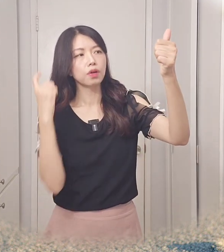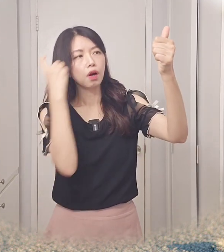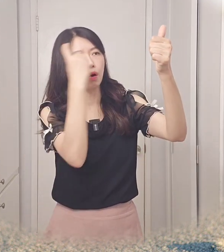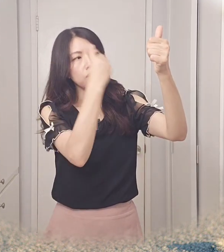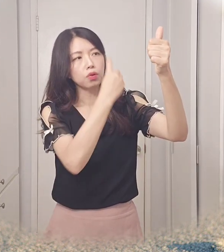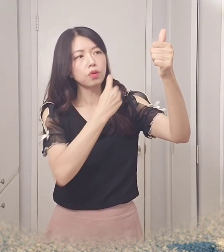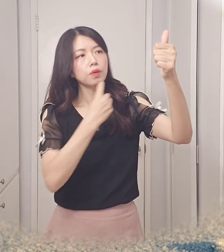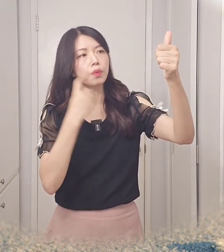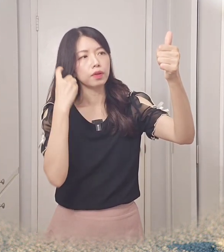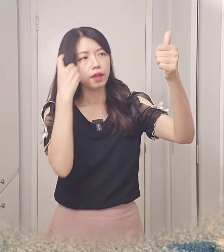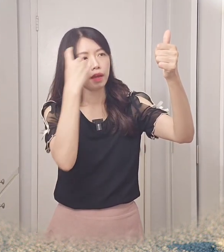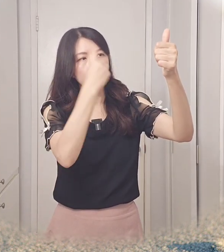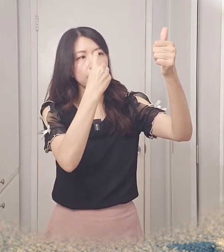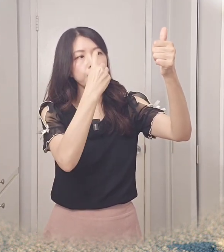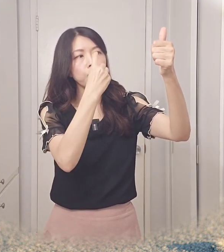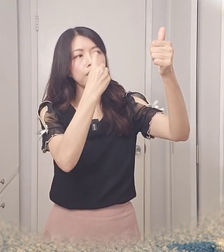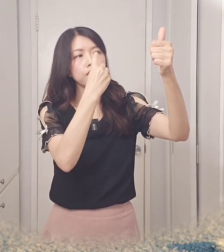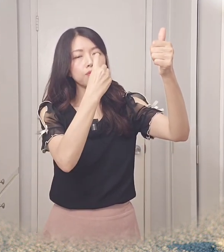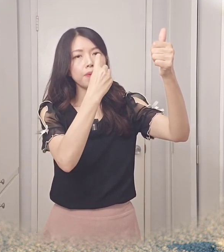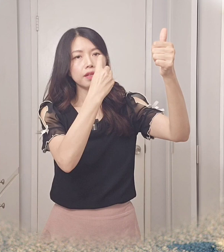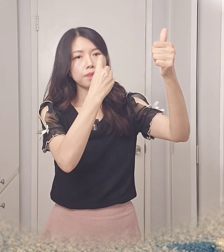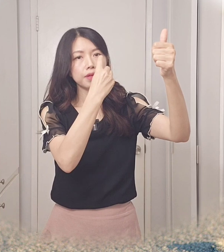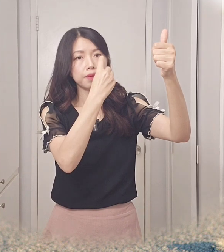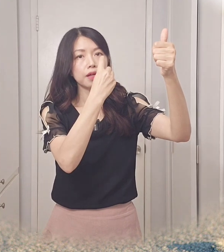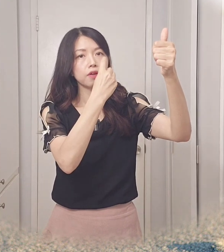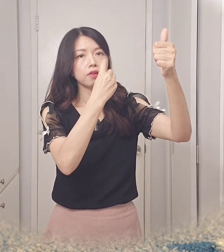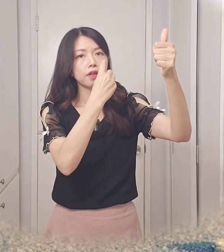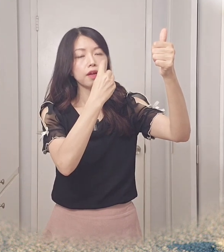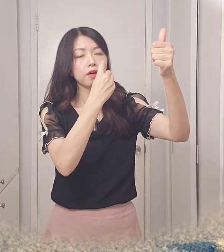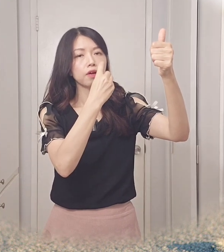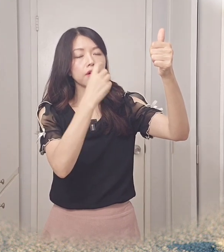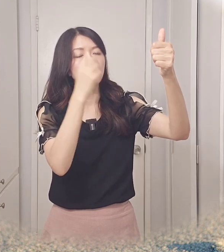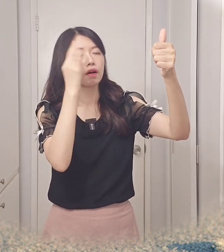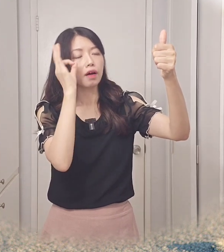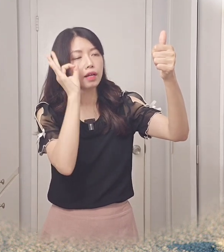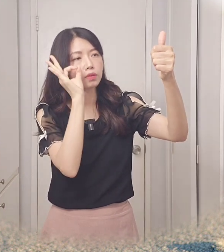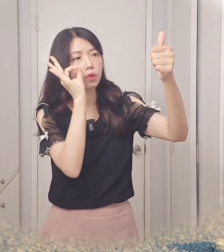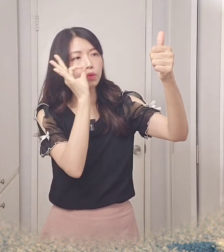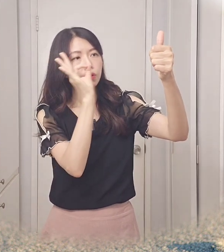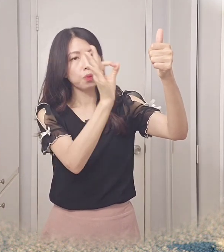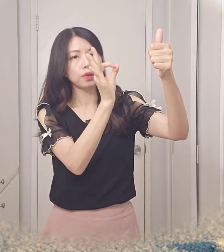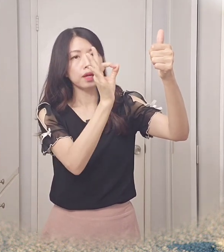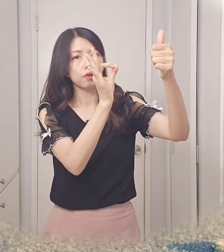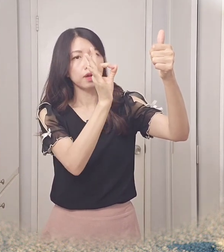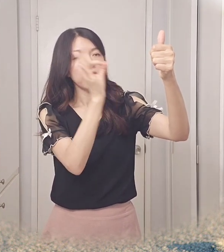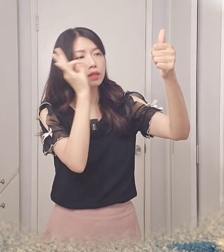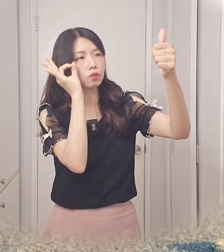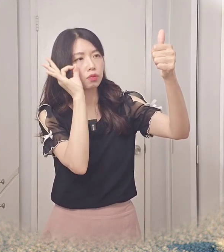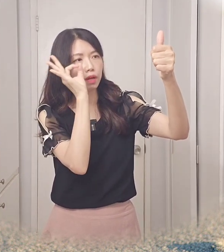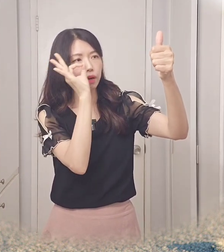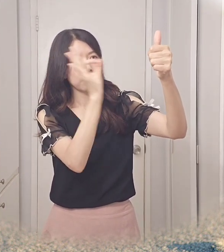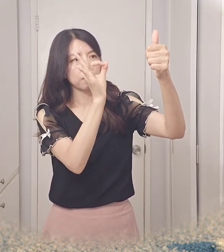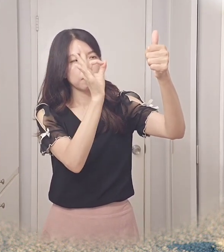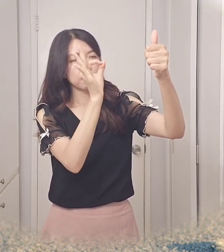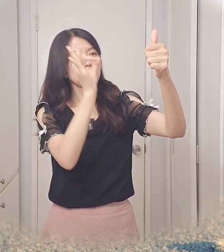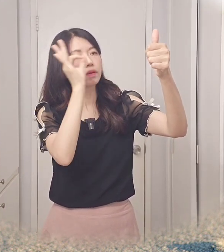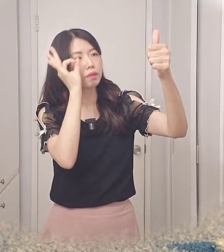주, 얼굴 볼 때. 아까 보다 수어 말씀 잠깐 드렸는데요. 한 손으로 보다 이렇게 하셔도